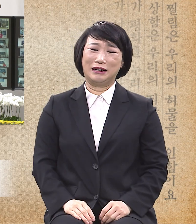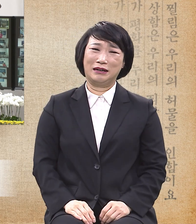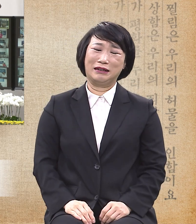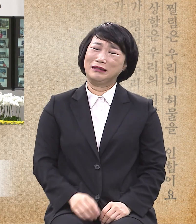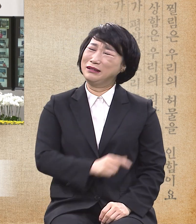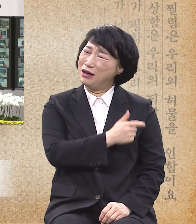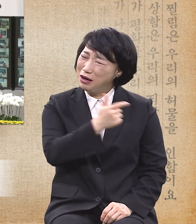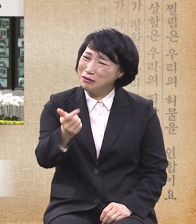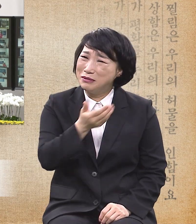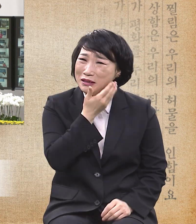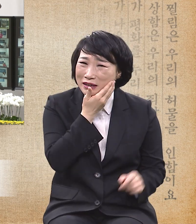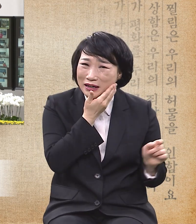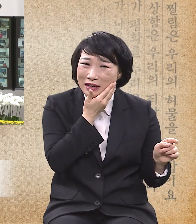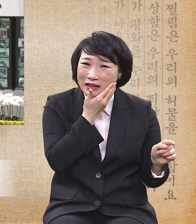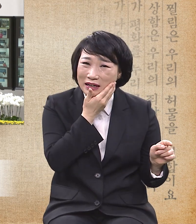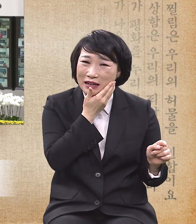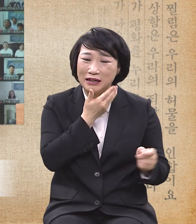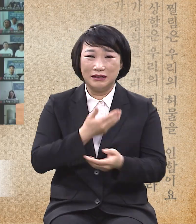너무 아깝잖아.